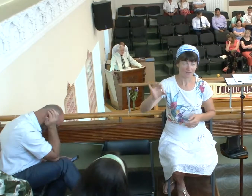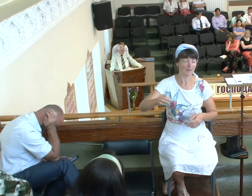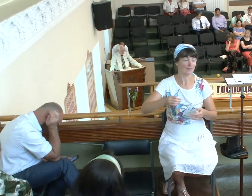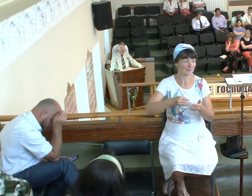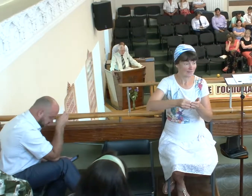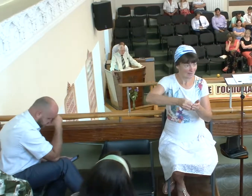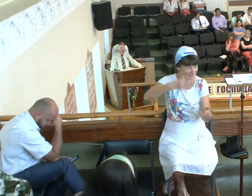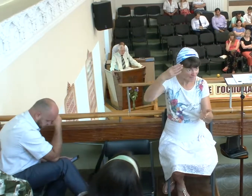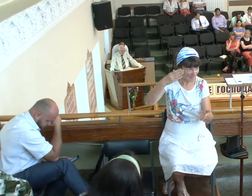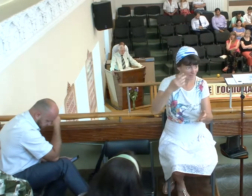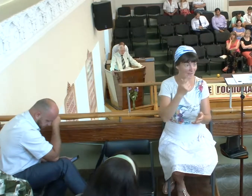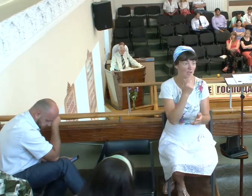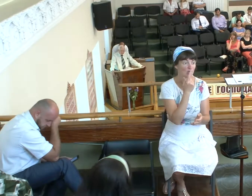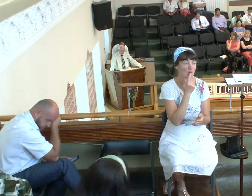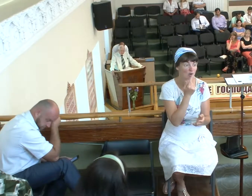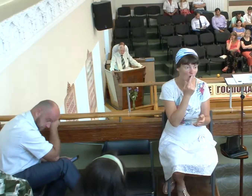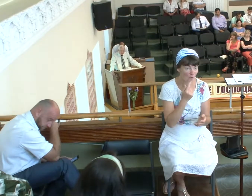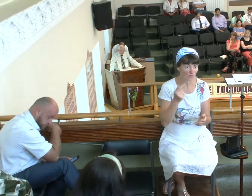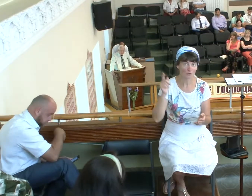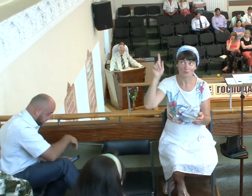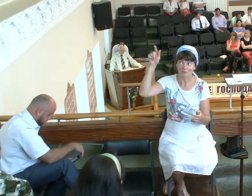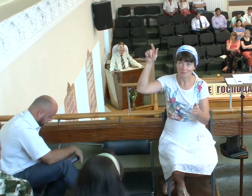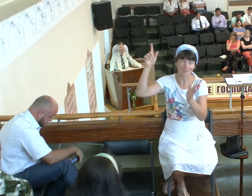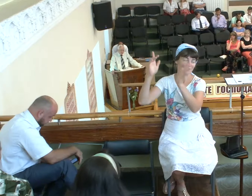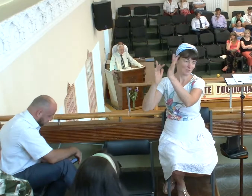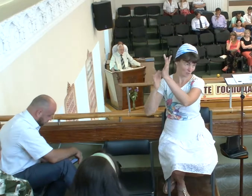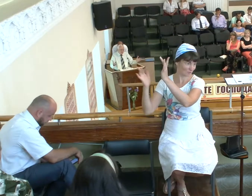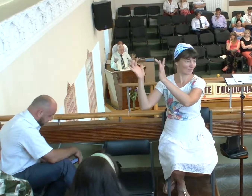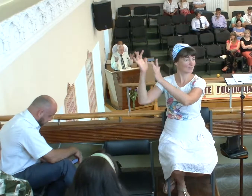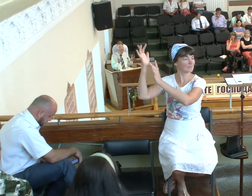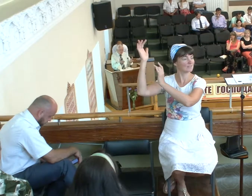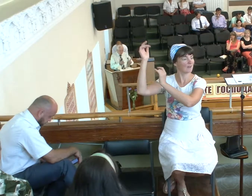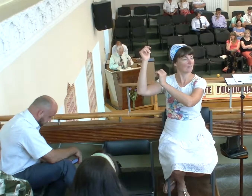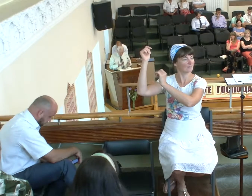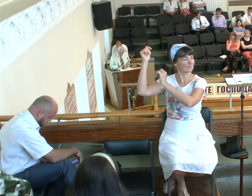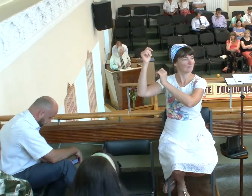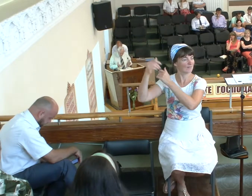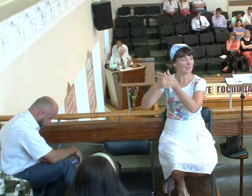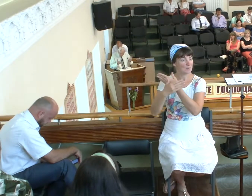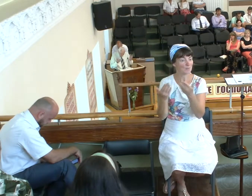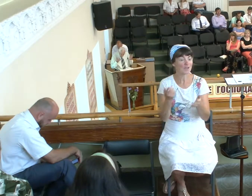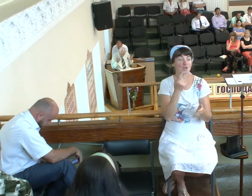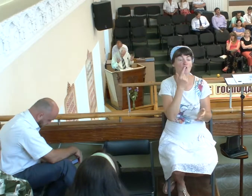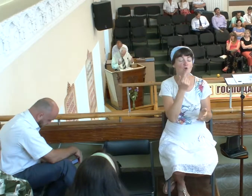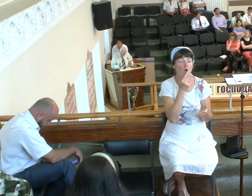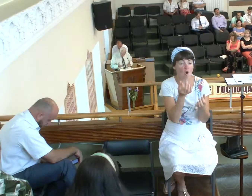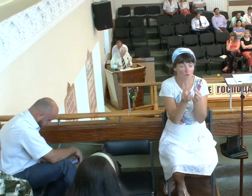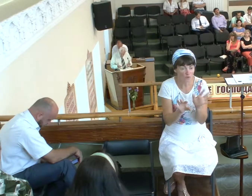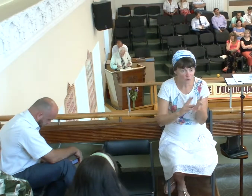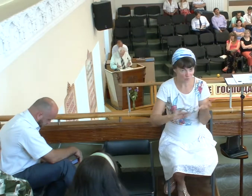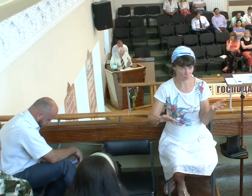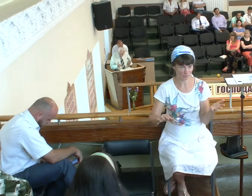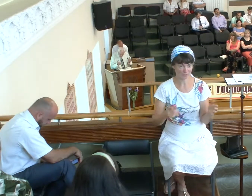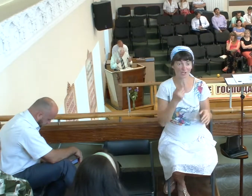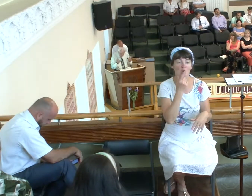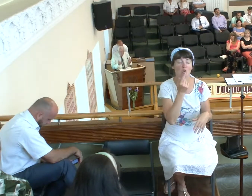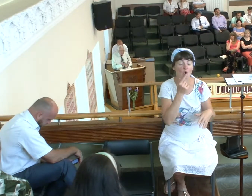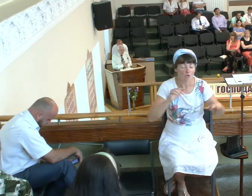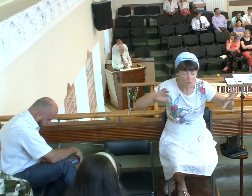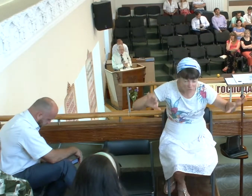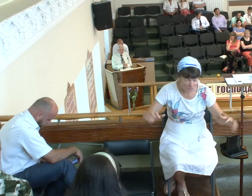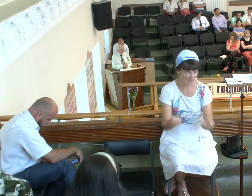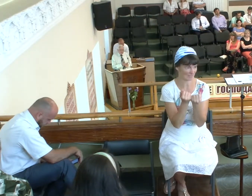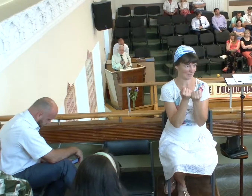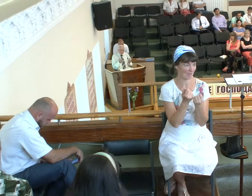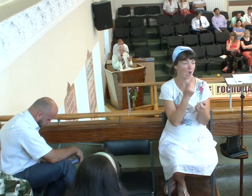чистого Агнца. Драгоценная кровь Христа, мы ею искуплены, мы ею спасены, мы